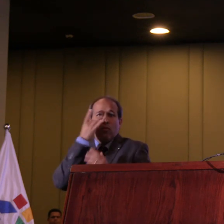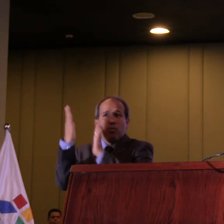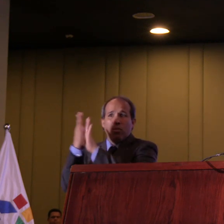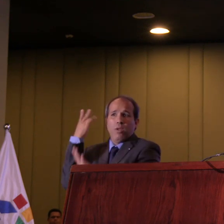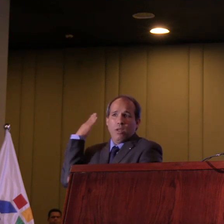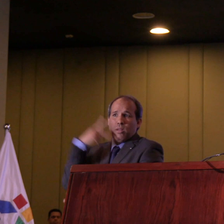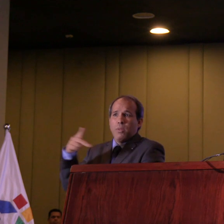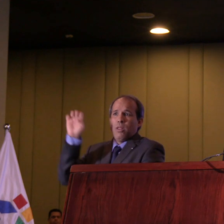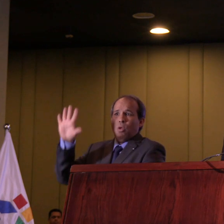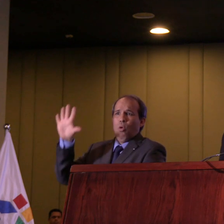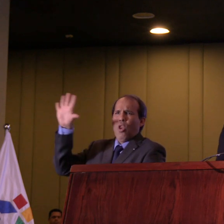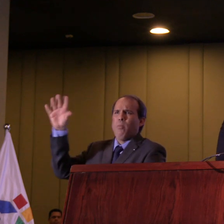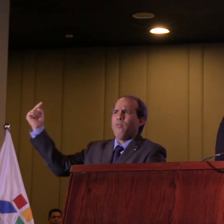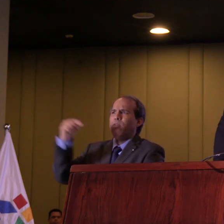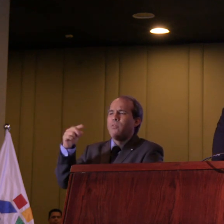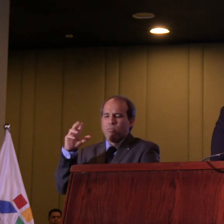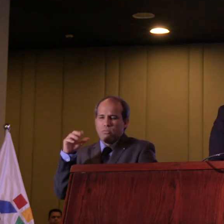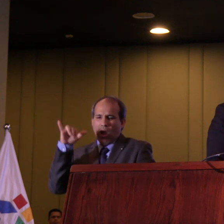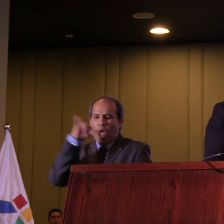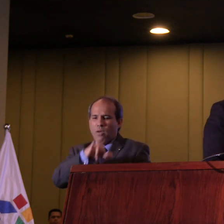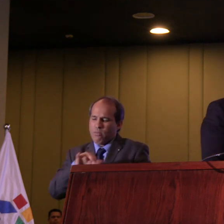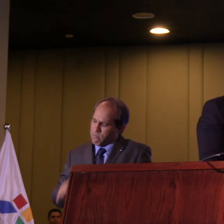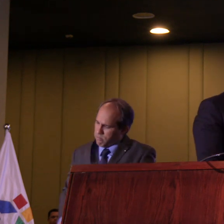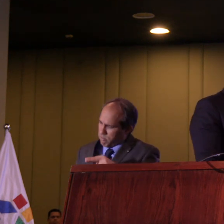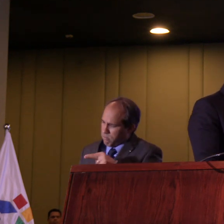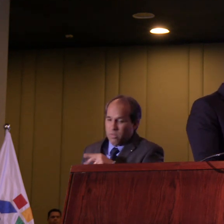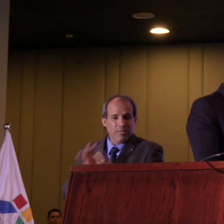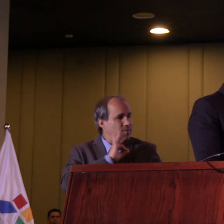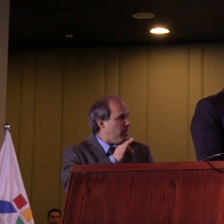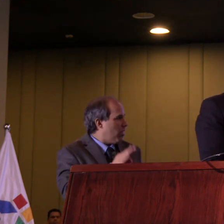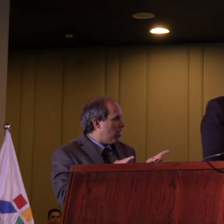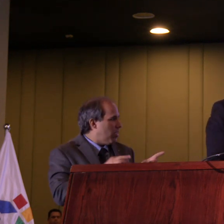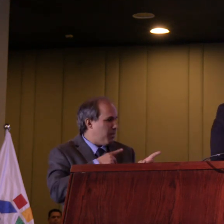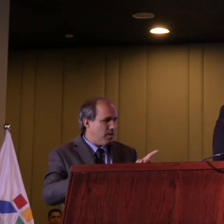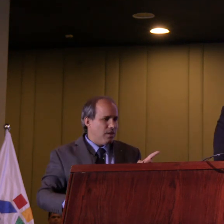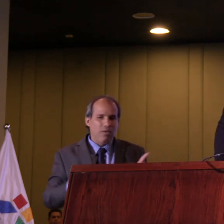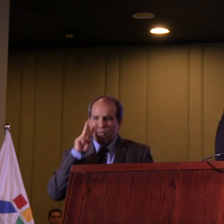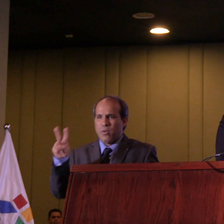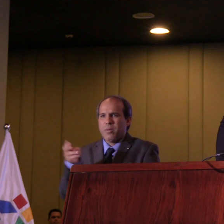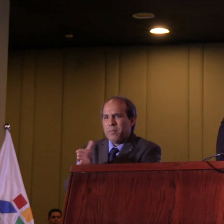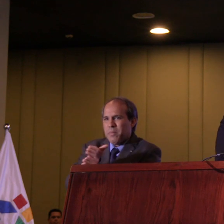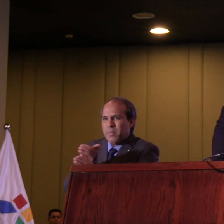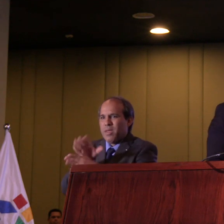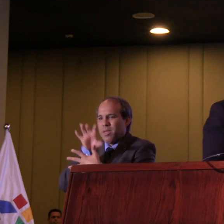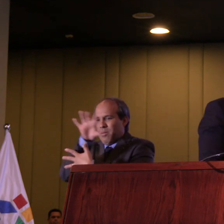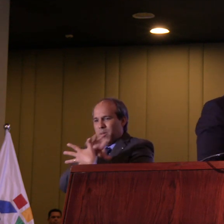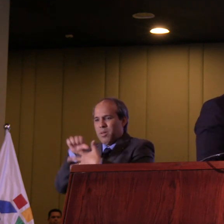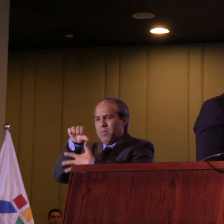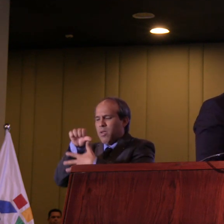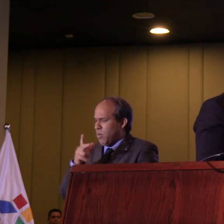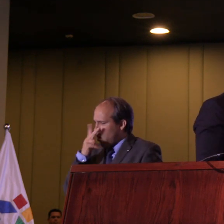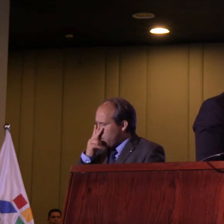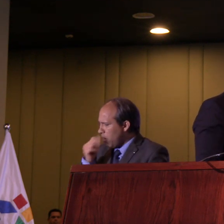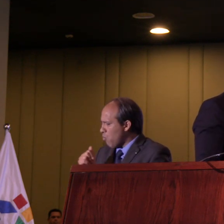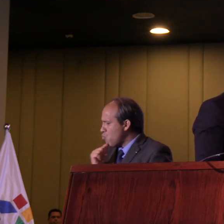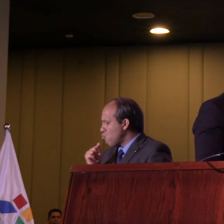e ele comentando ali, vindo da janela do avião, os rios ali, não é, presidente, entre vários países ali do continente, eu falei, puxa, curioso, não tem